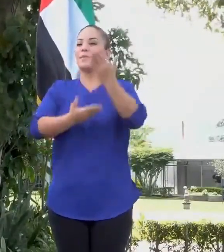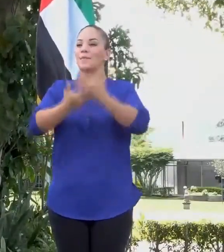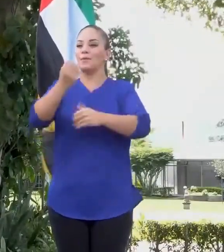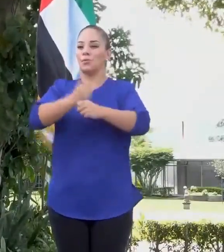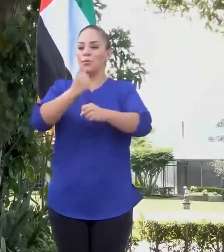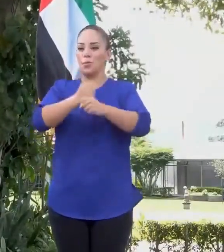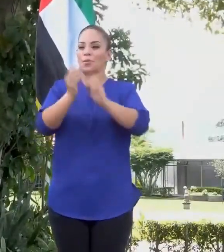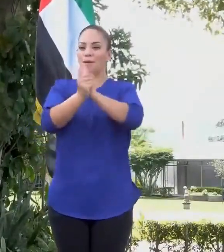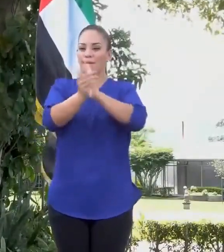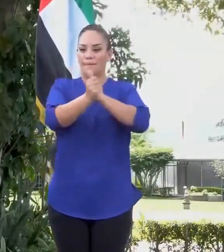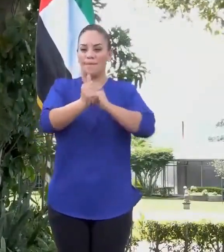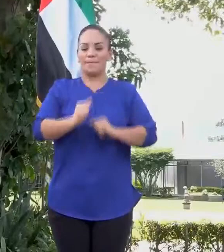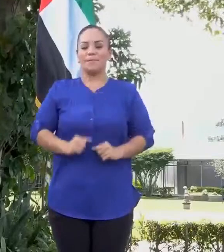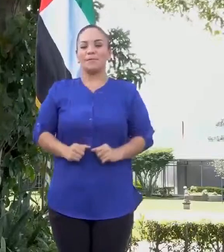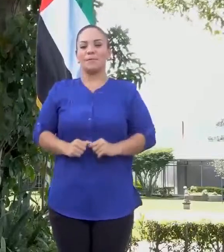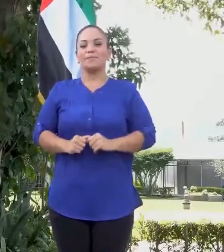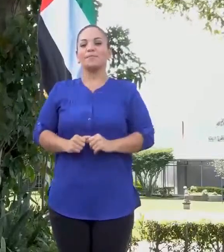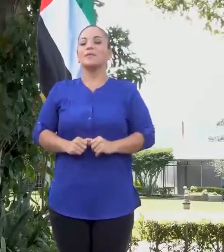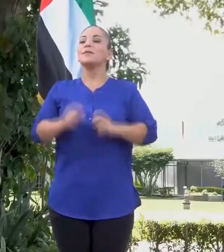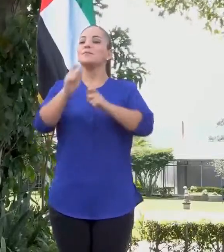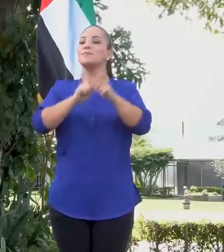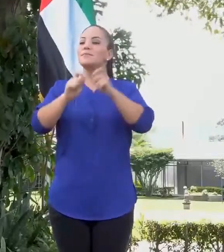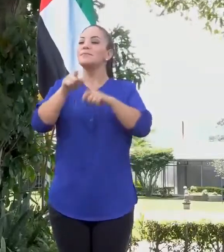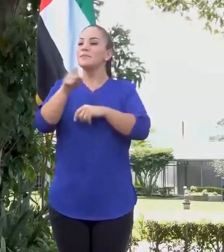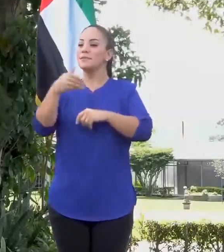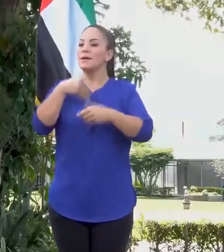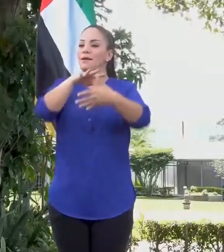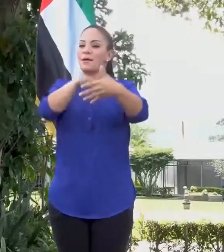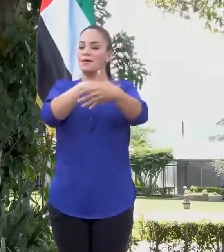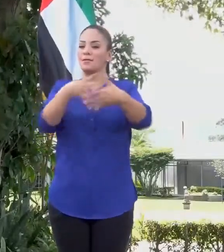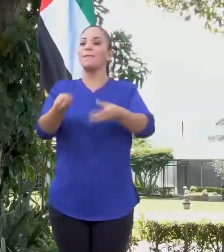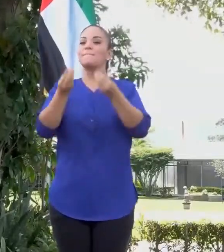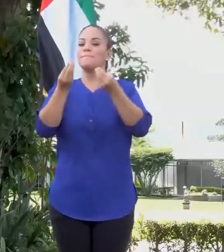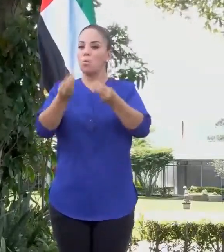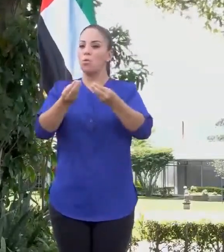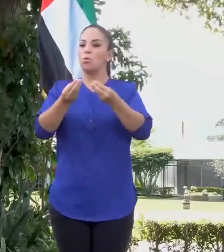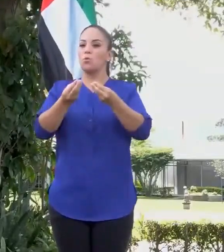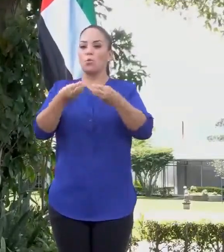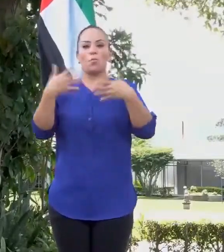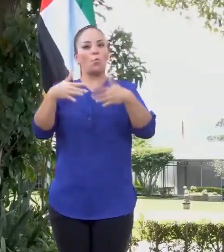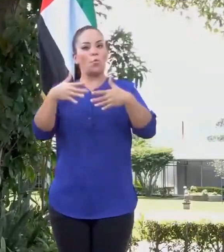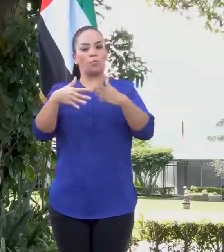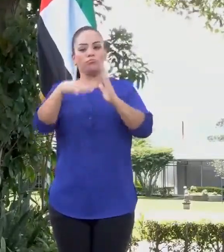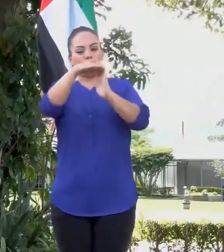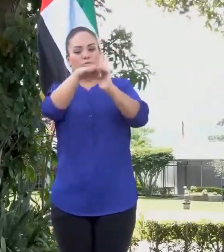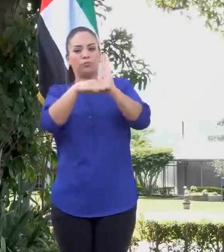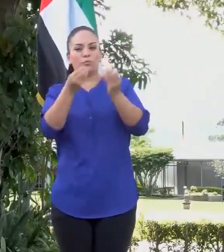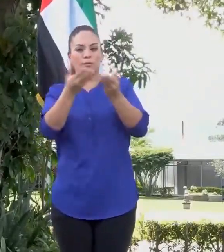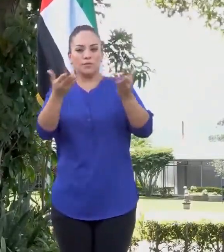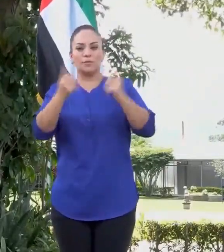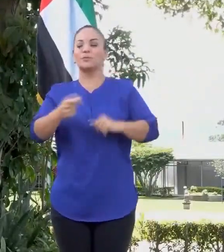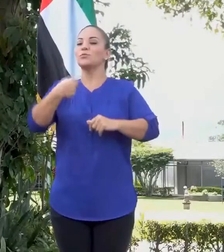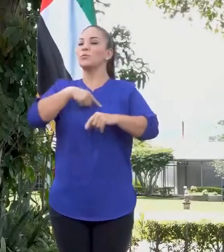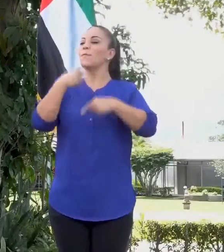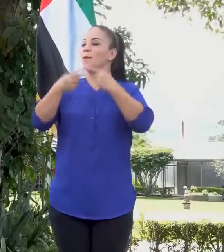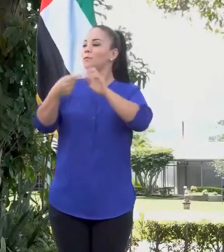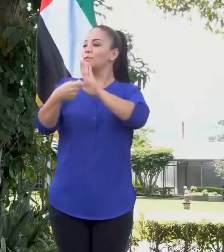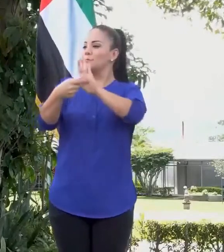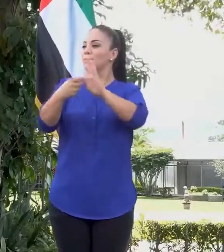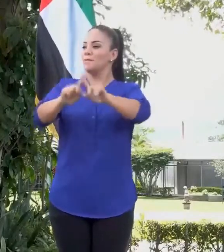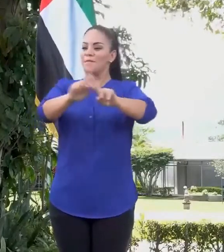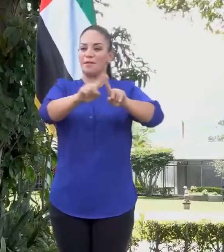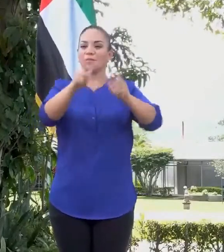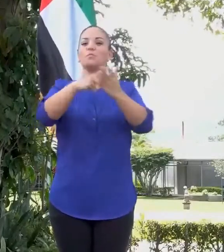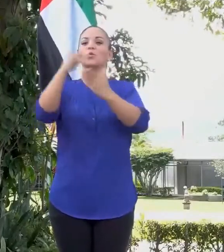obra capacitada. En particular, tienen una agenda muy intensa donde les vamos a presentar proyectos